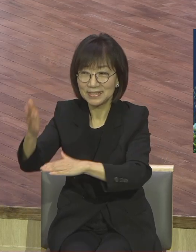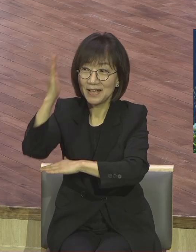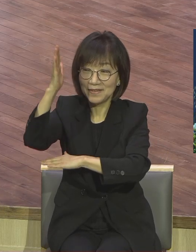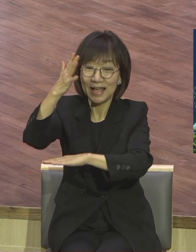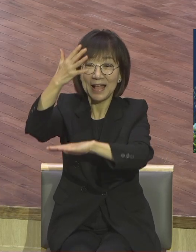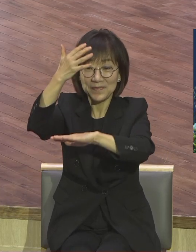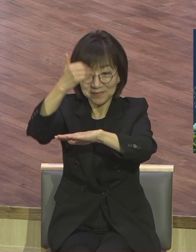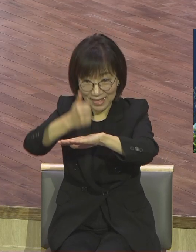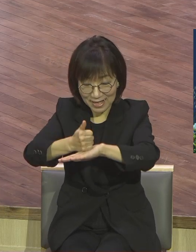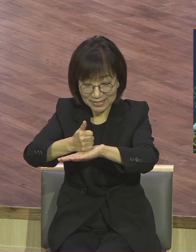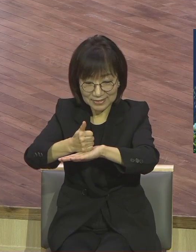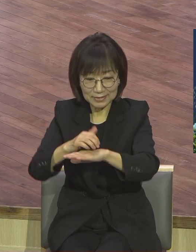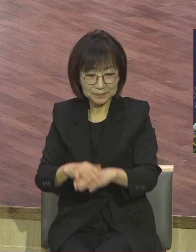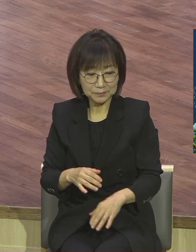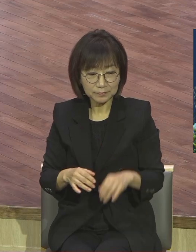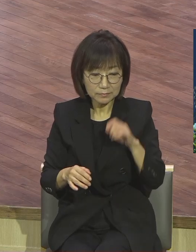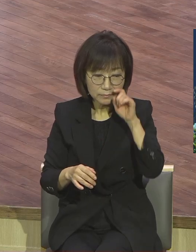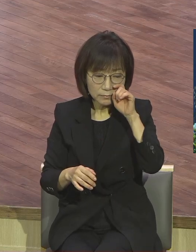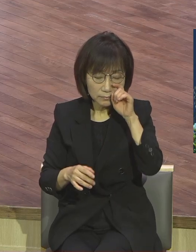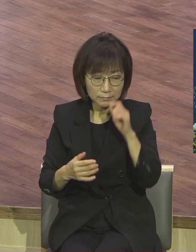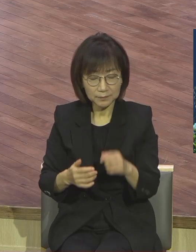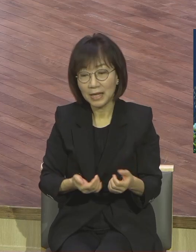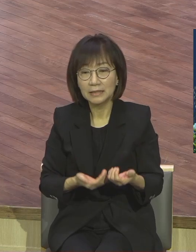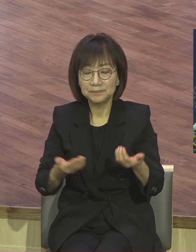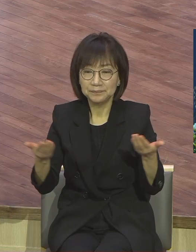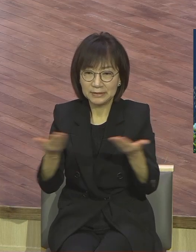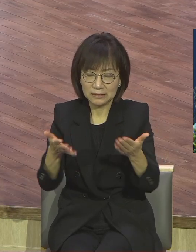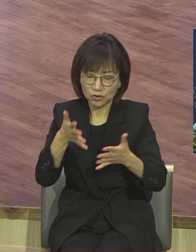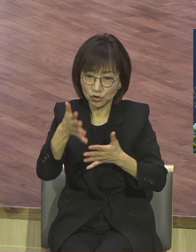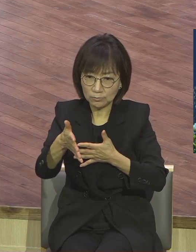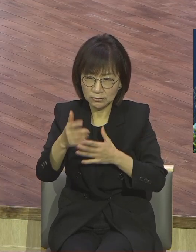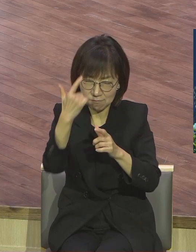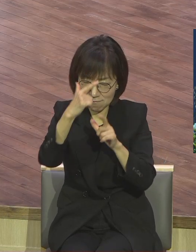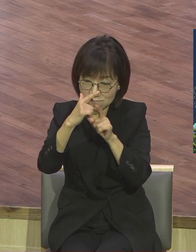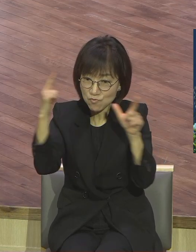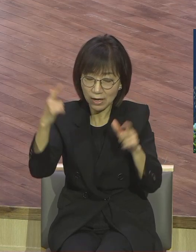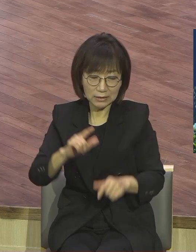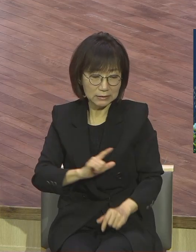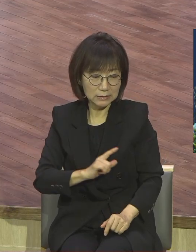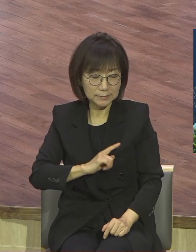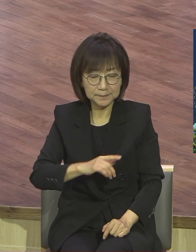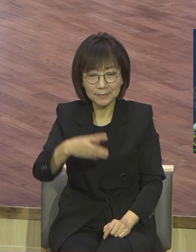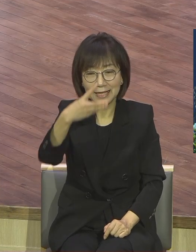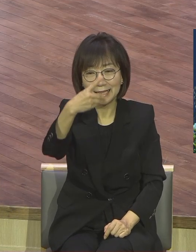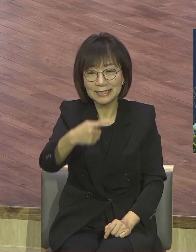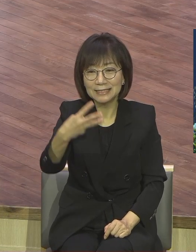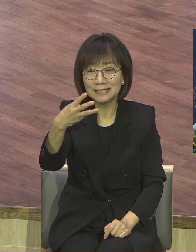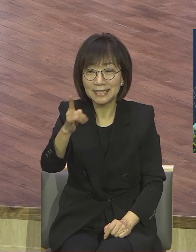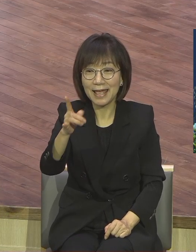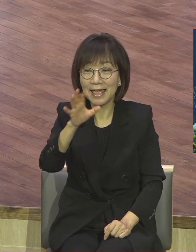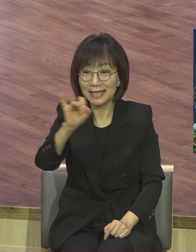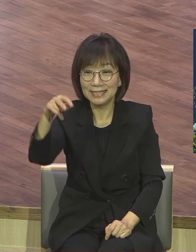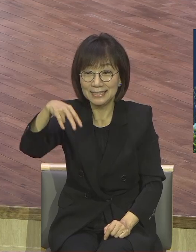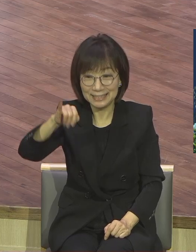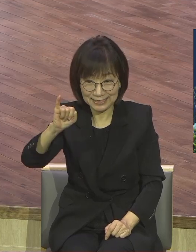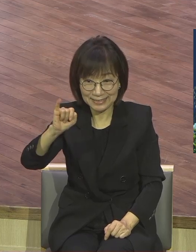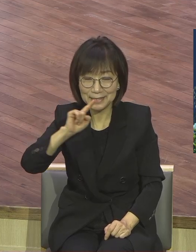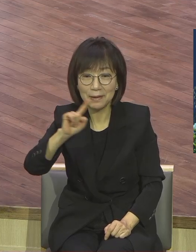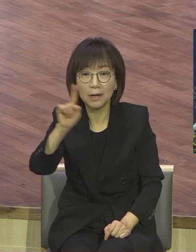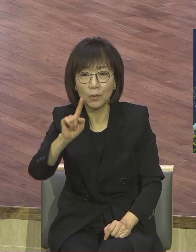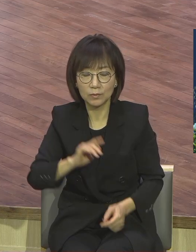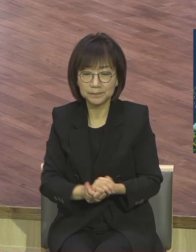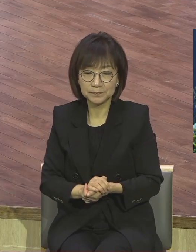세계적인 비즈니스 컨설턴트 동기부여가인 브라이언 이 트레이시라는 분은 인생을